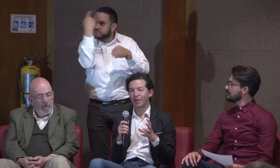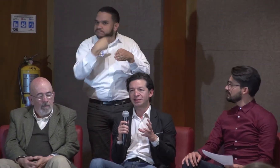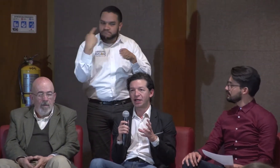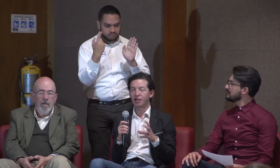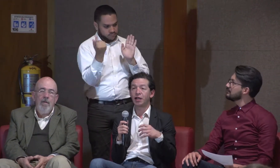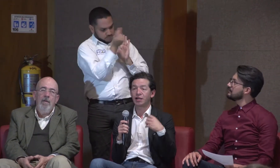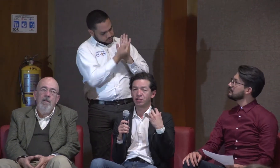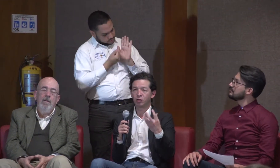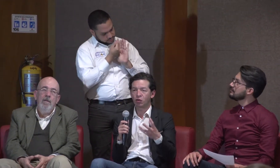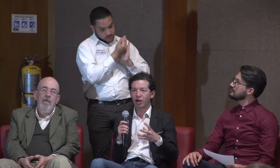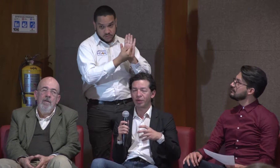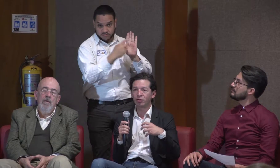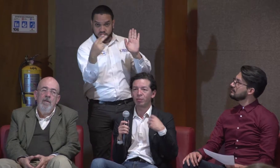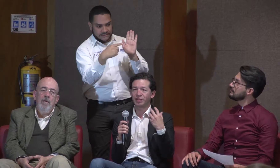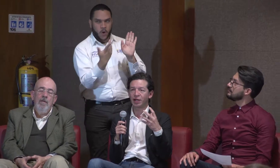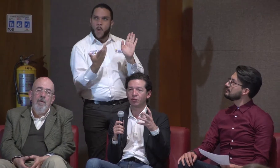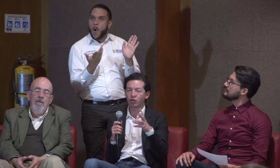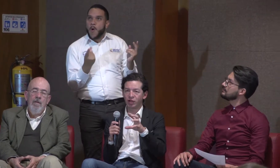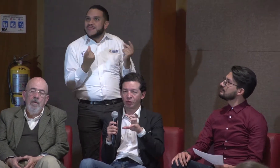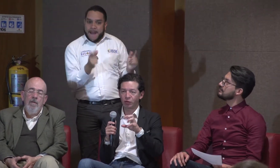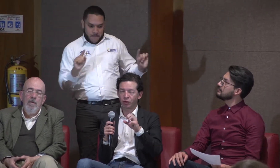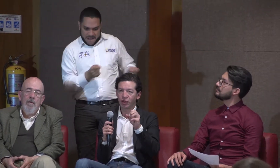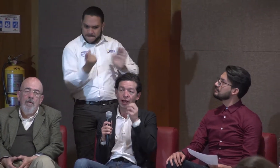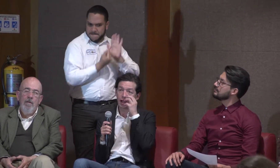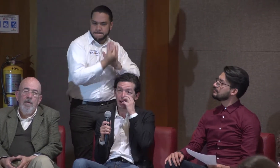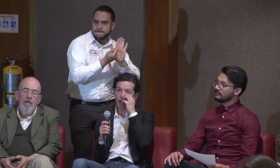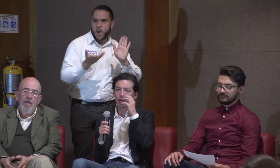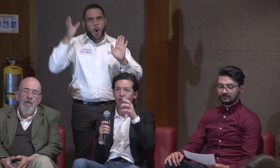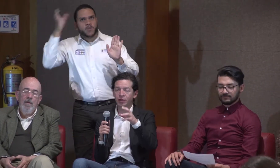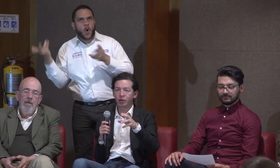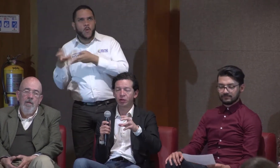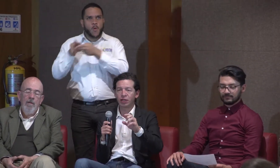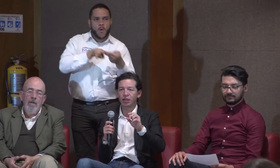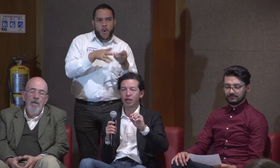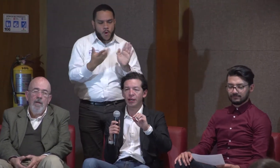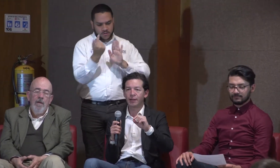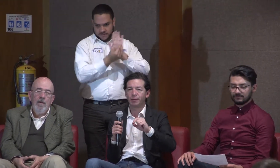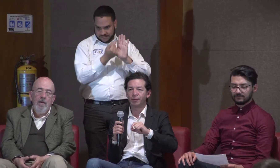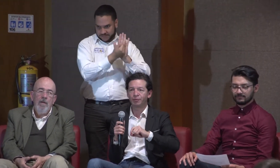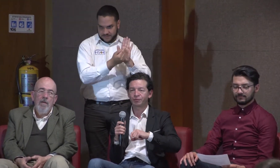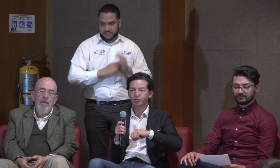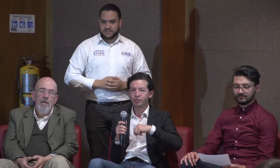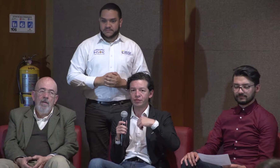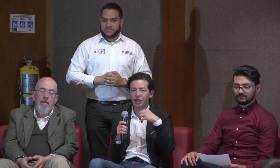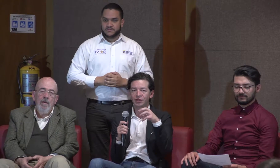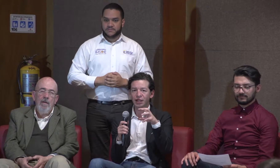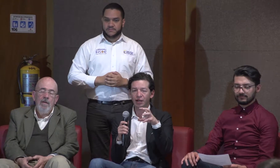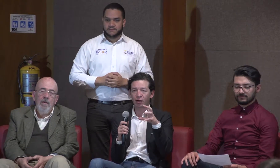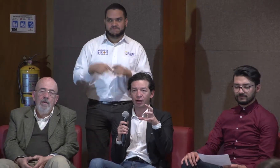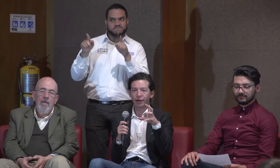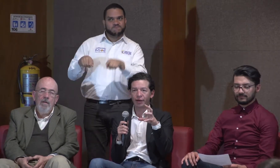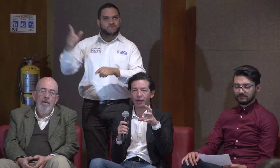había que pensar en hacer un dibujo rápido, pensar en un concepto, en el concepto y